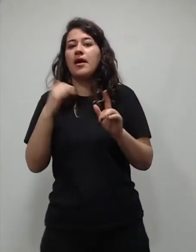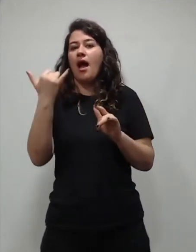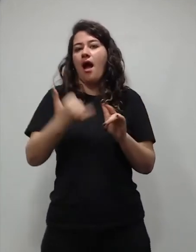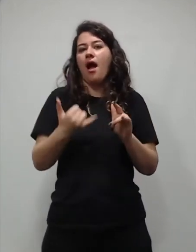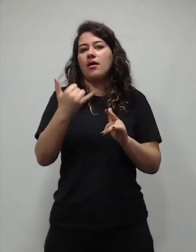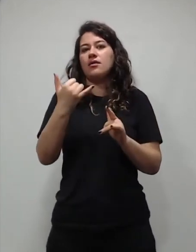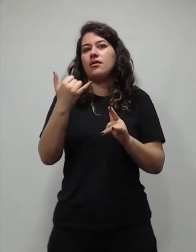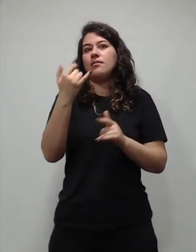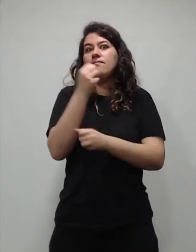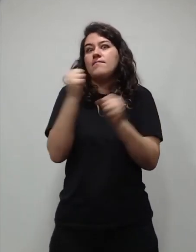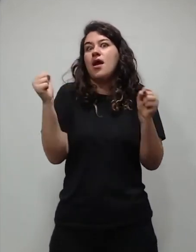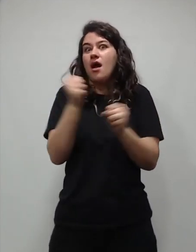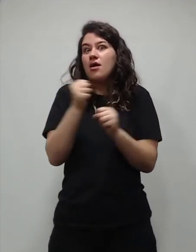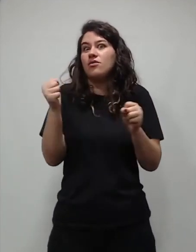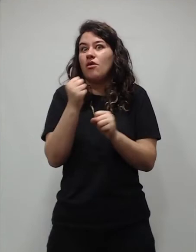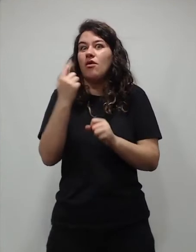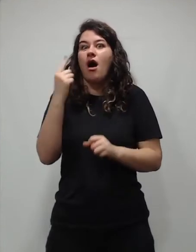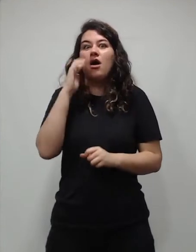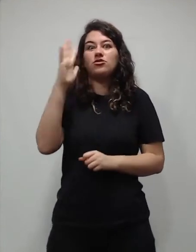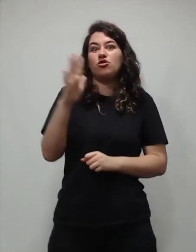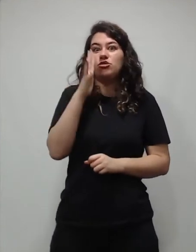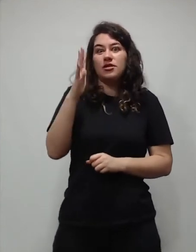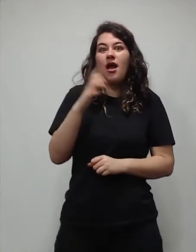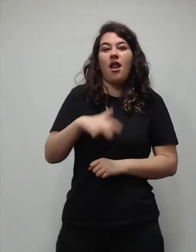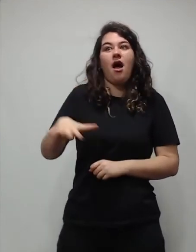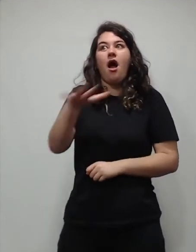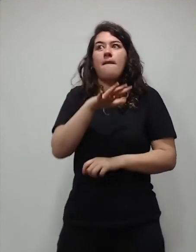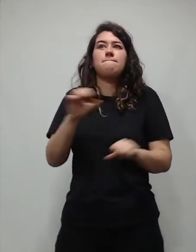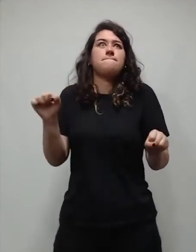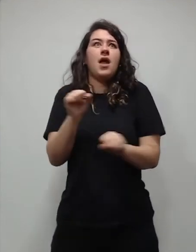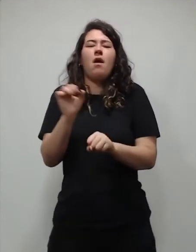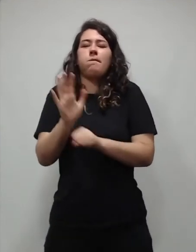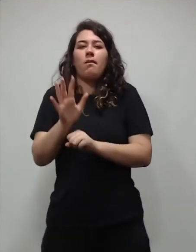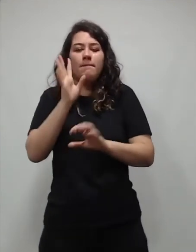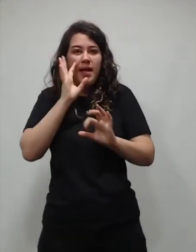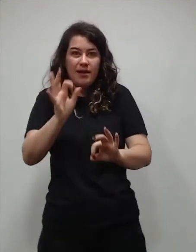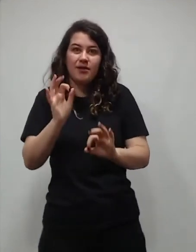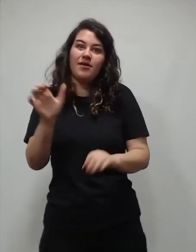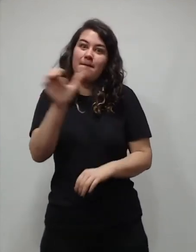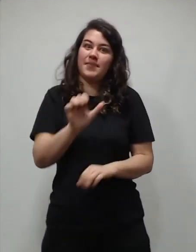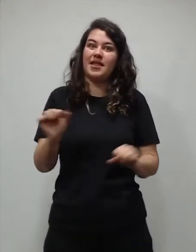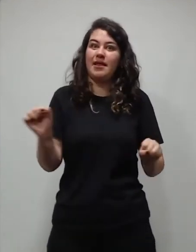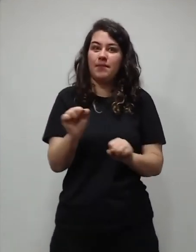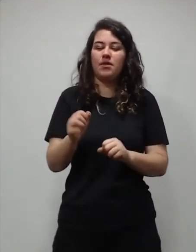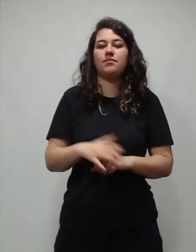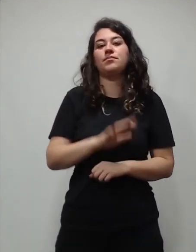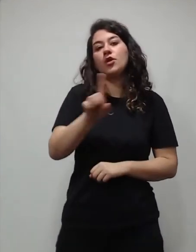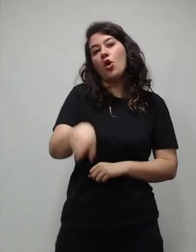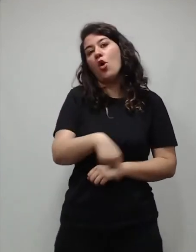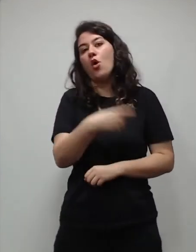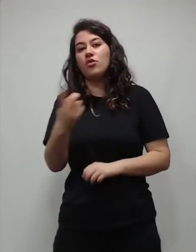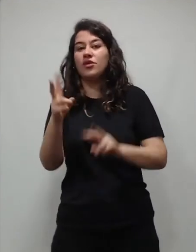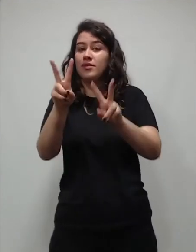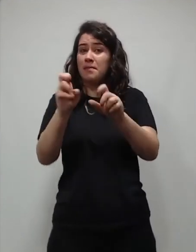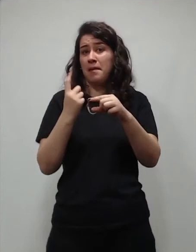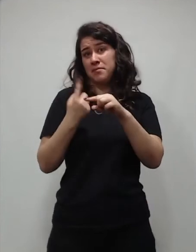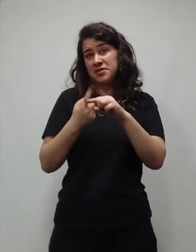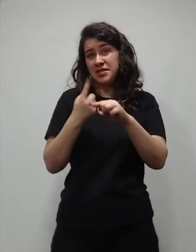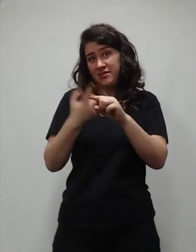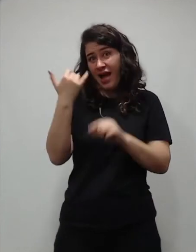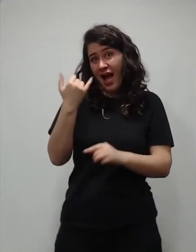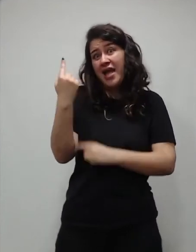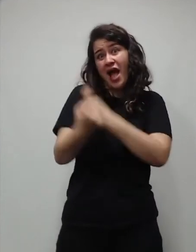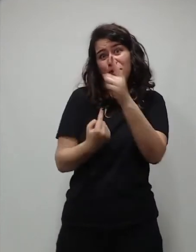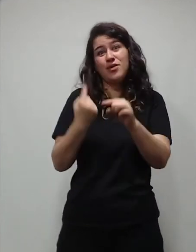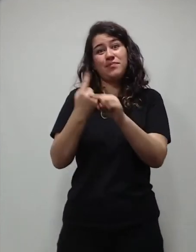la discapacidad, el trastorno psicosocial, el peligro. Bien. Vamos a pasar un poco a las partes positivas, que